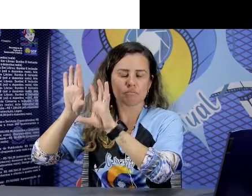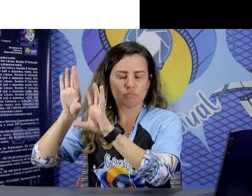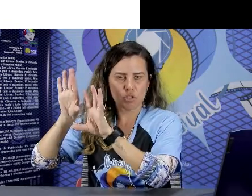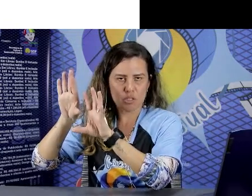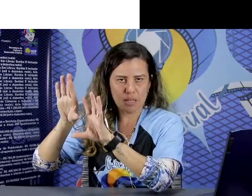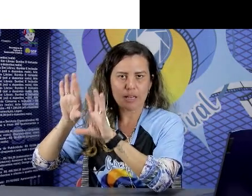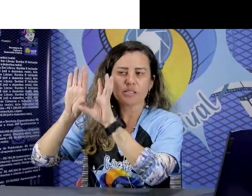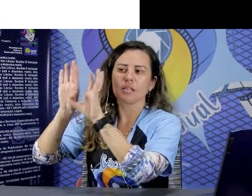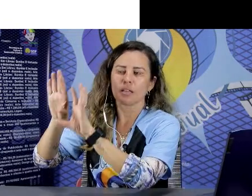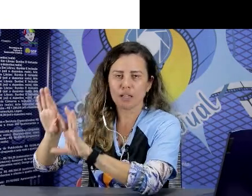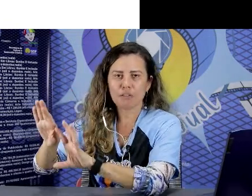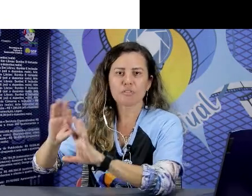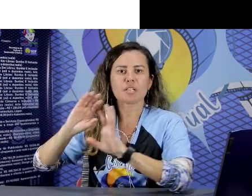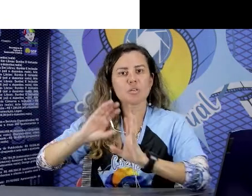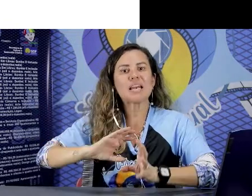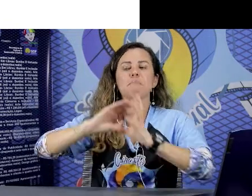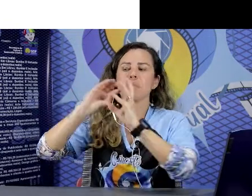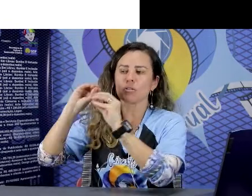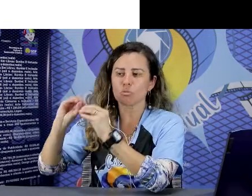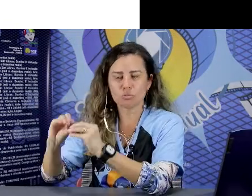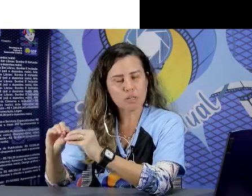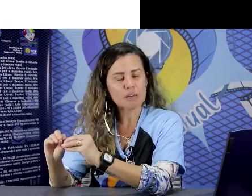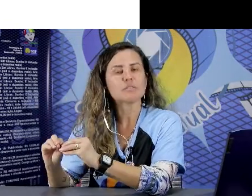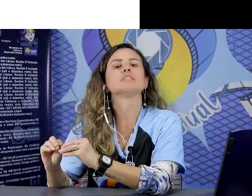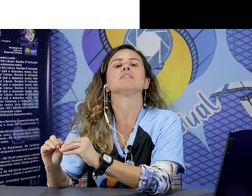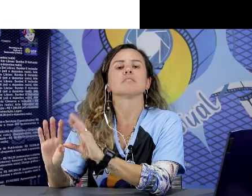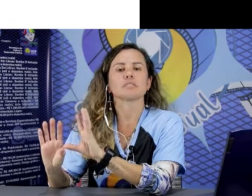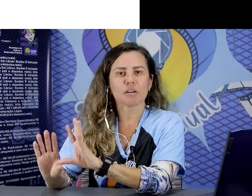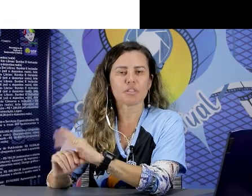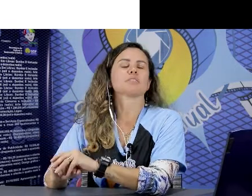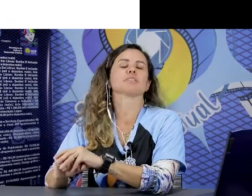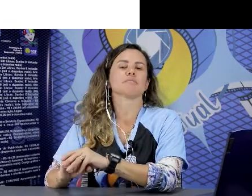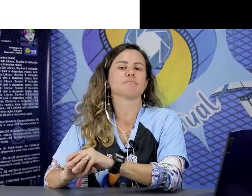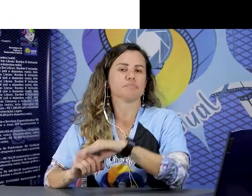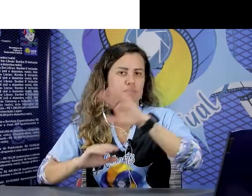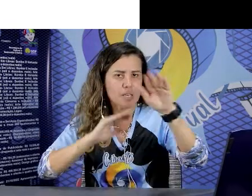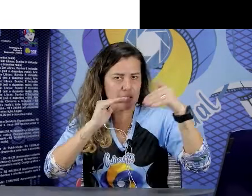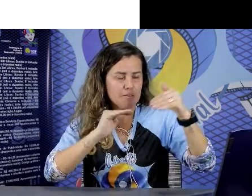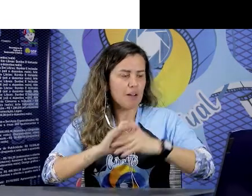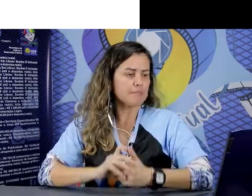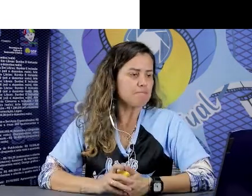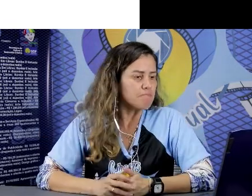de sinais é da França, é um elemento cultural da França. E assim vai,